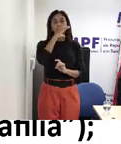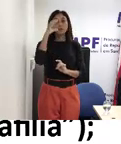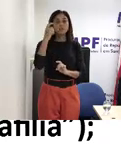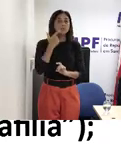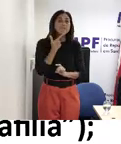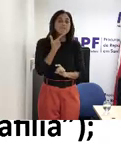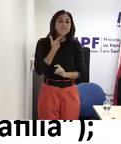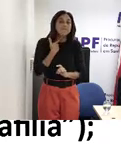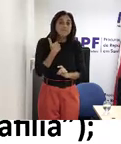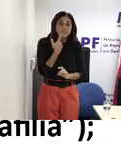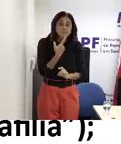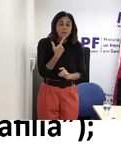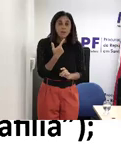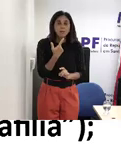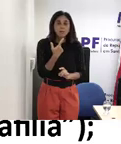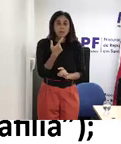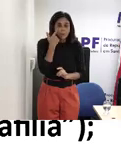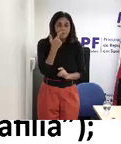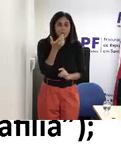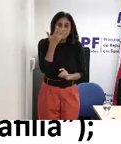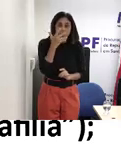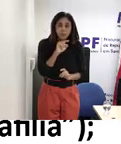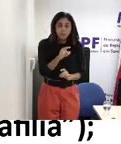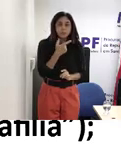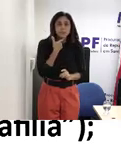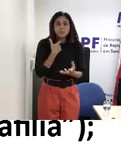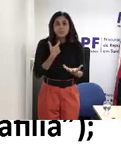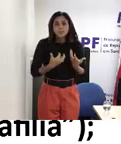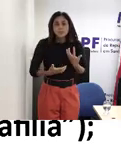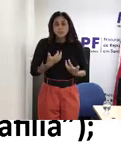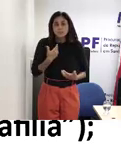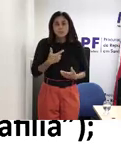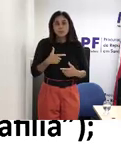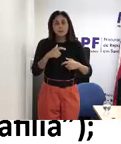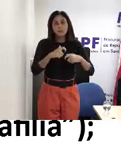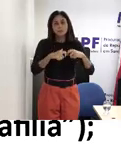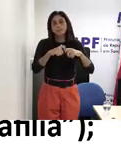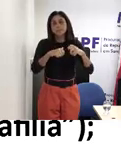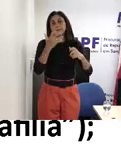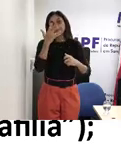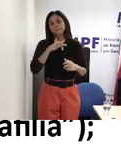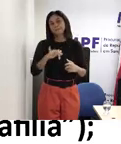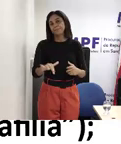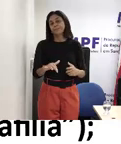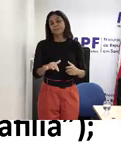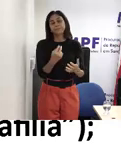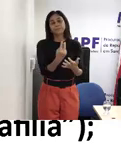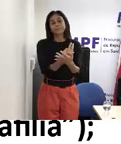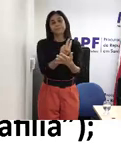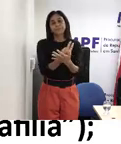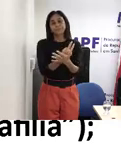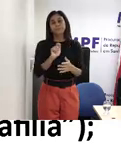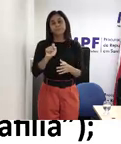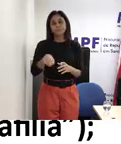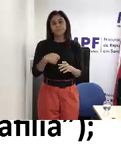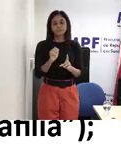assim como a pessoa que tem a zoofilia a necrofilia pessoas que têm desejos por praticar sexo com cadáveres